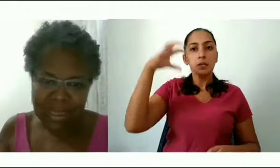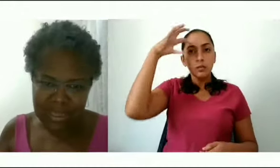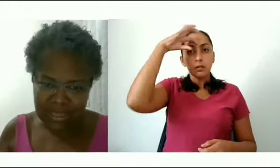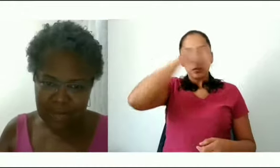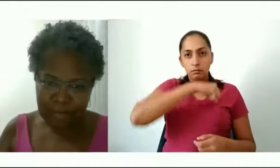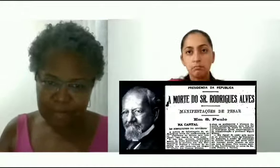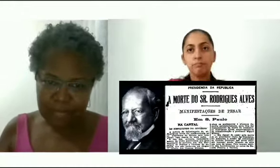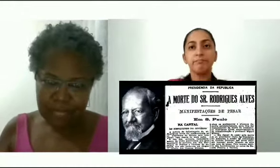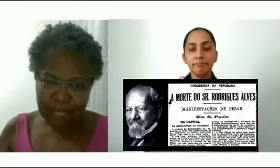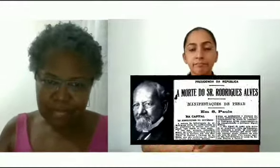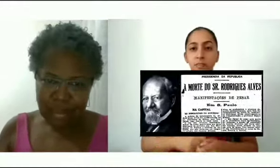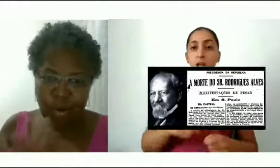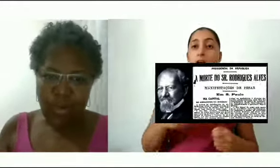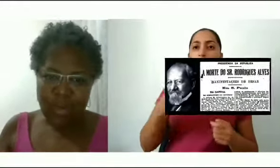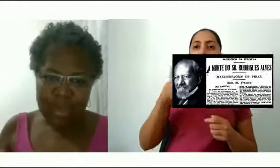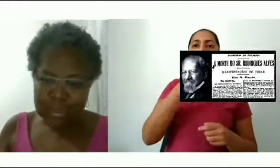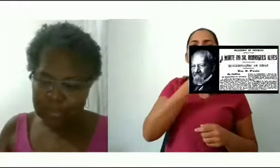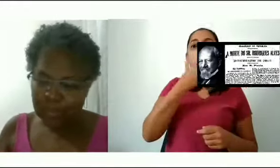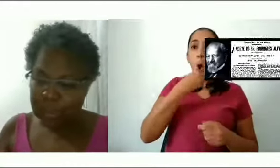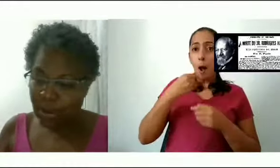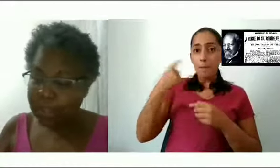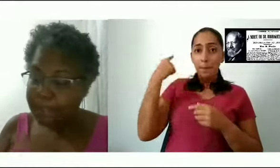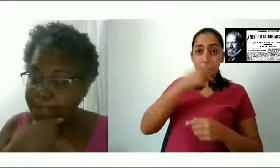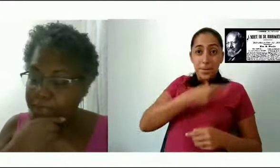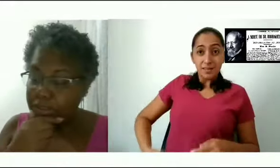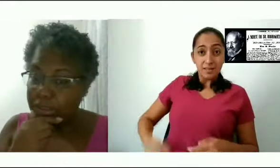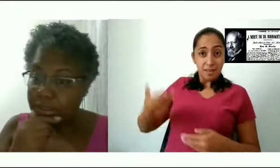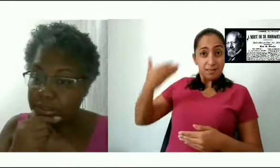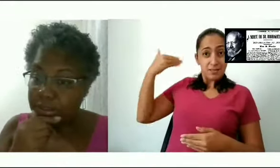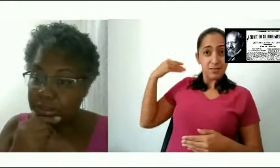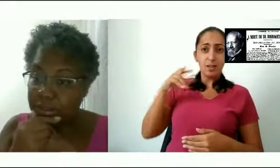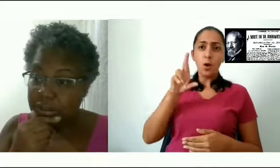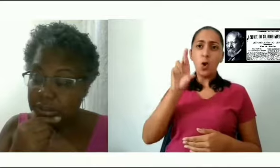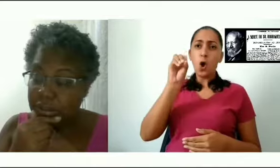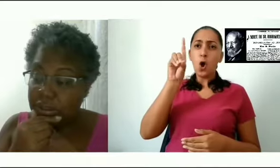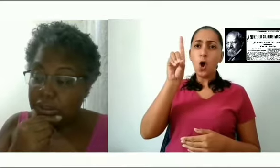toma posse com a gripe espanhola, né?